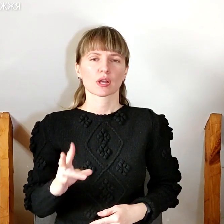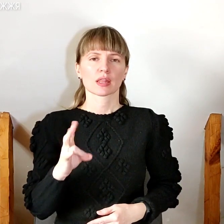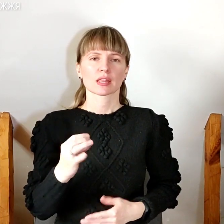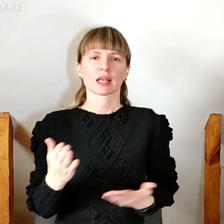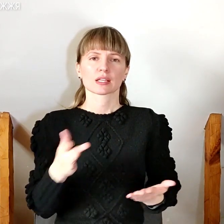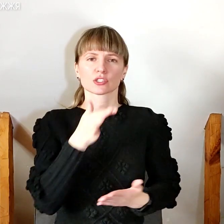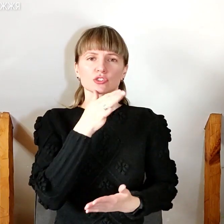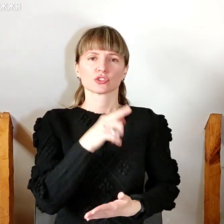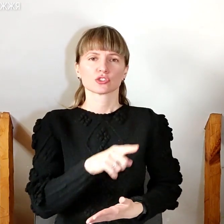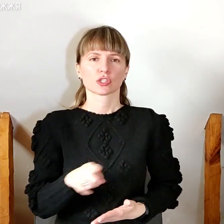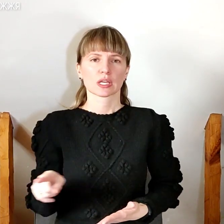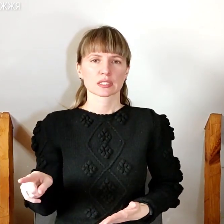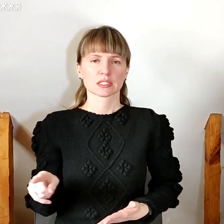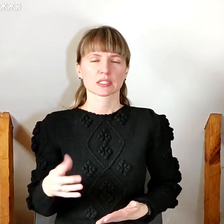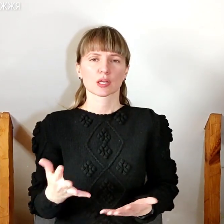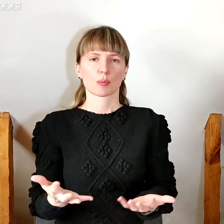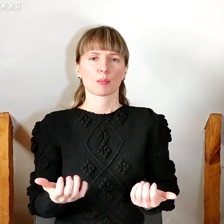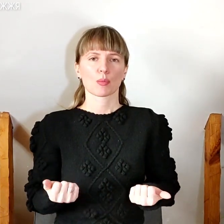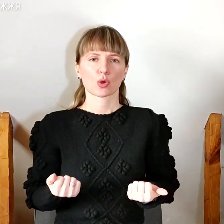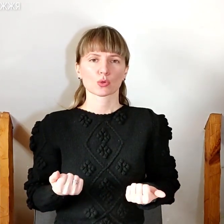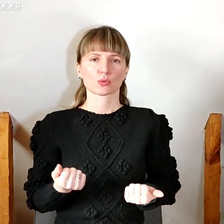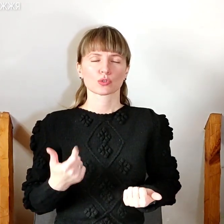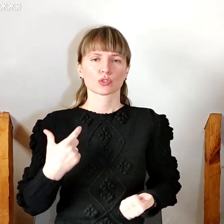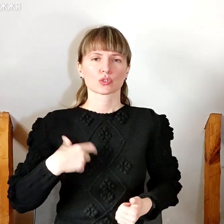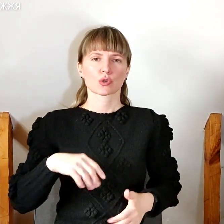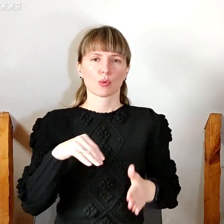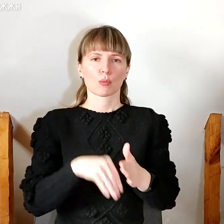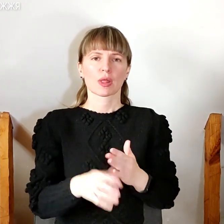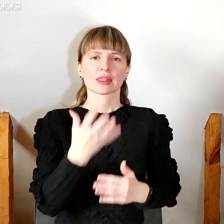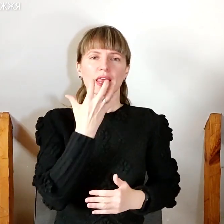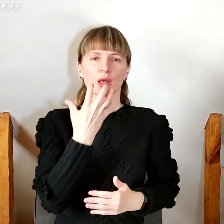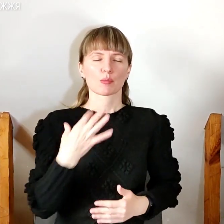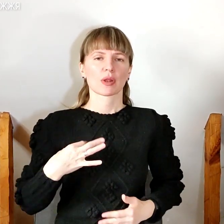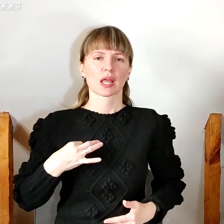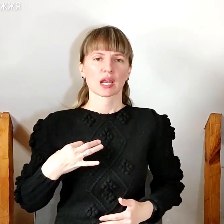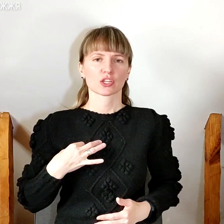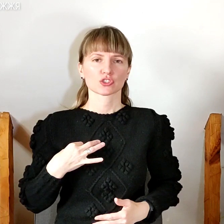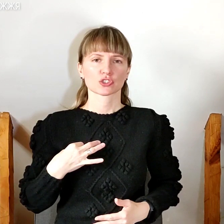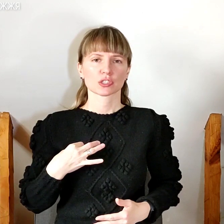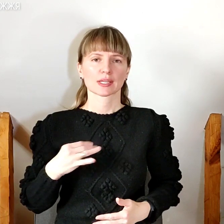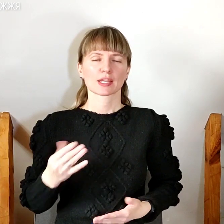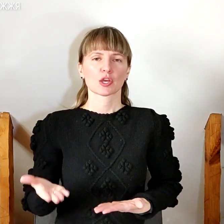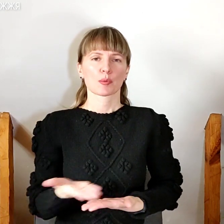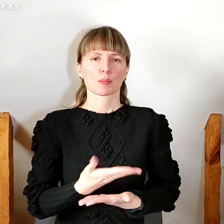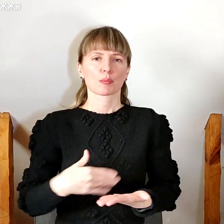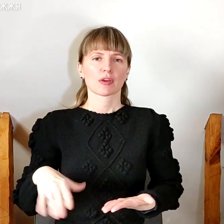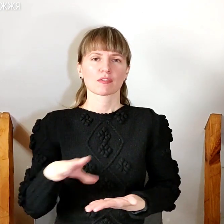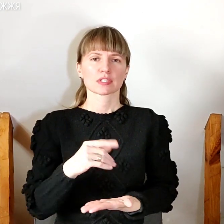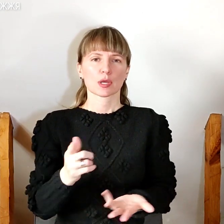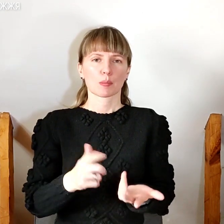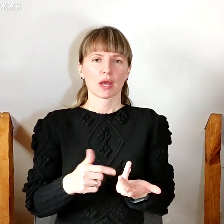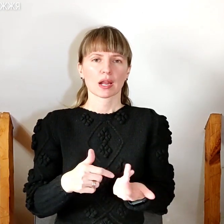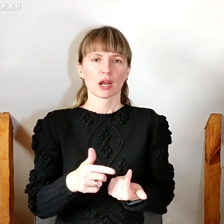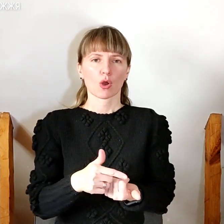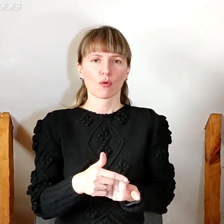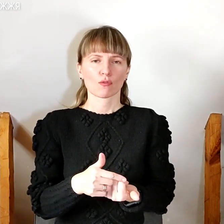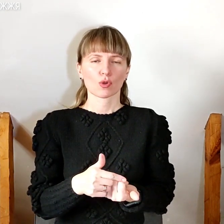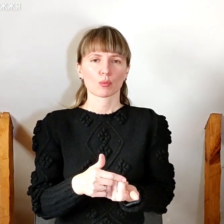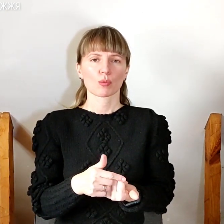час, беруть з собою теплі речі, ми їх всіх перераховуємо і беремо з